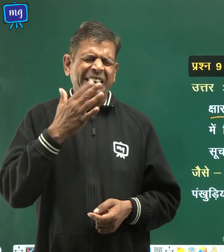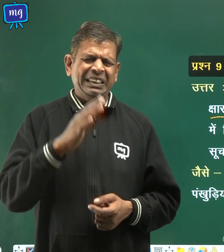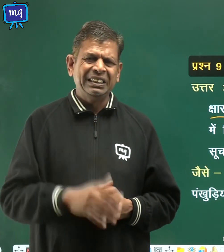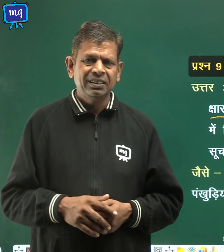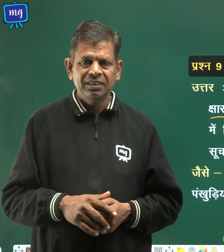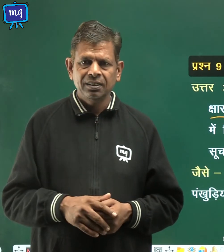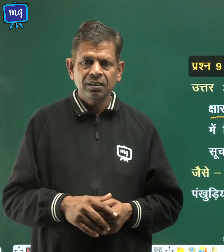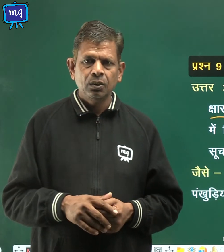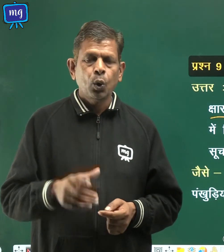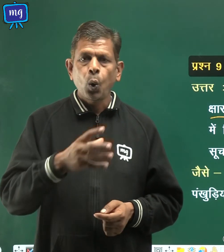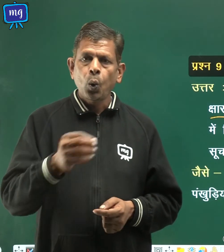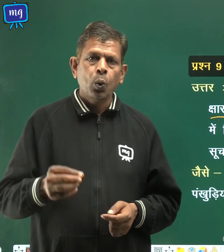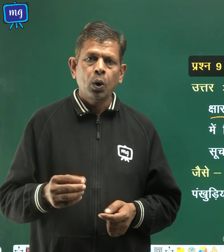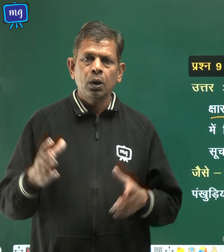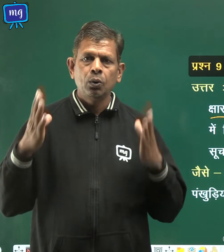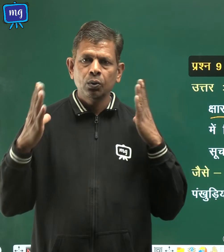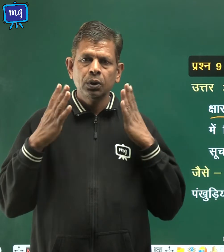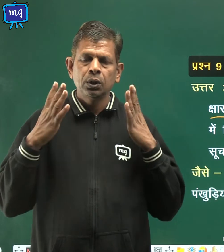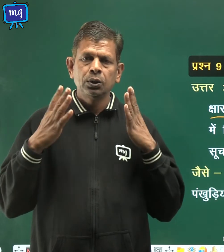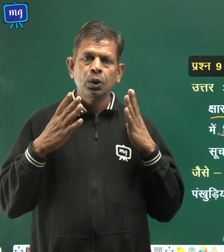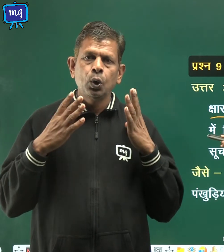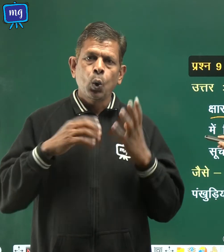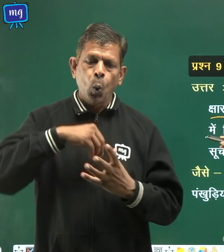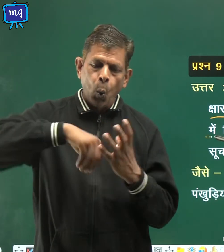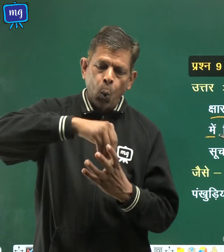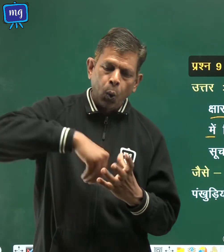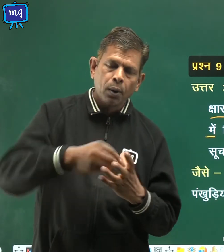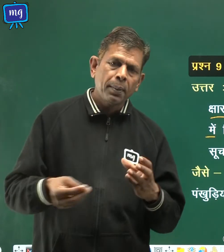क्षारकीय और उदासीन विलयन में